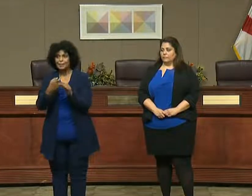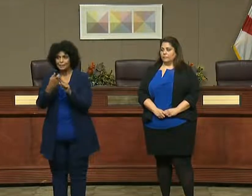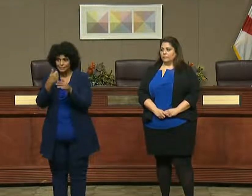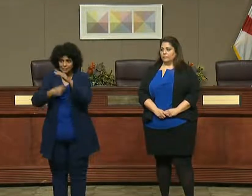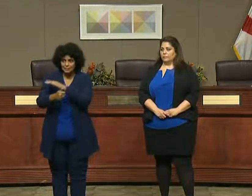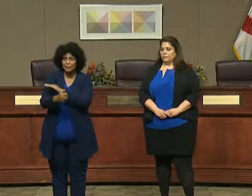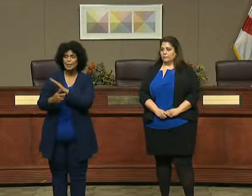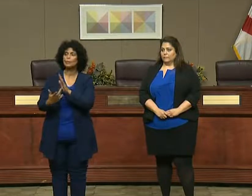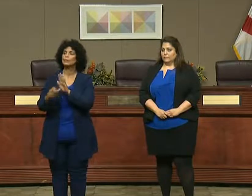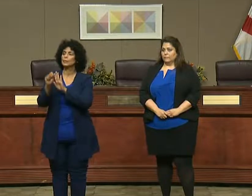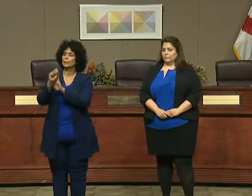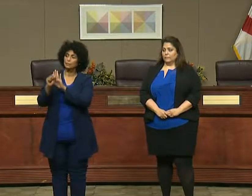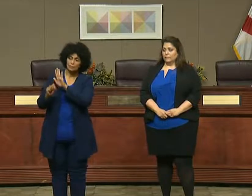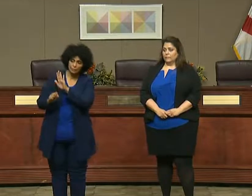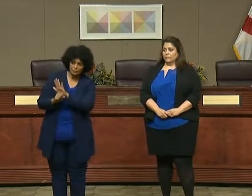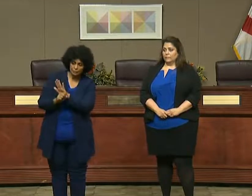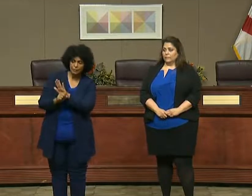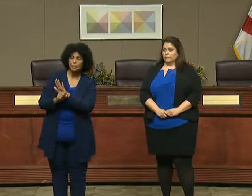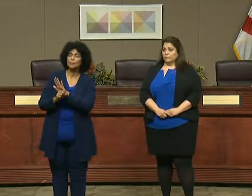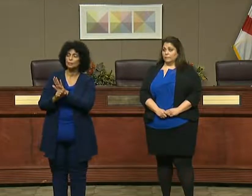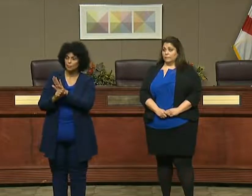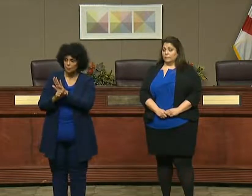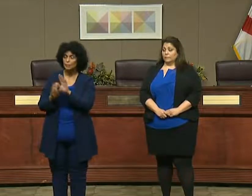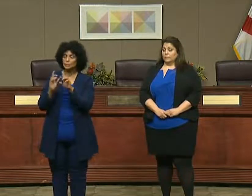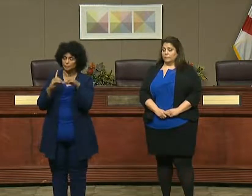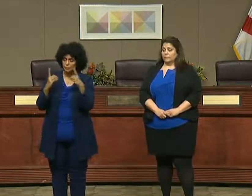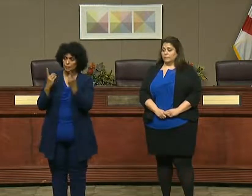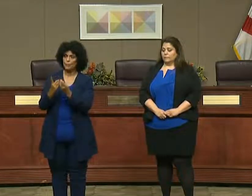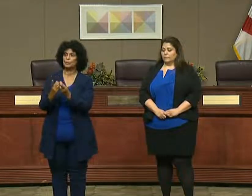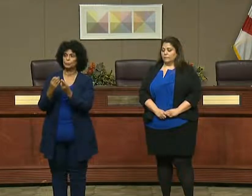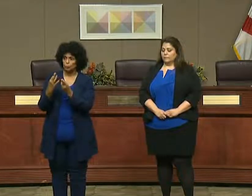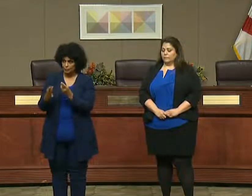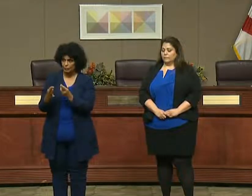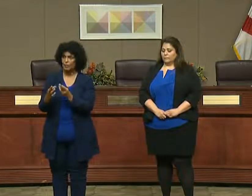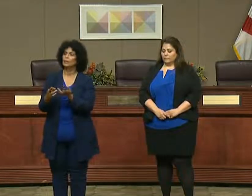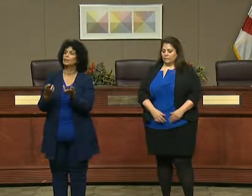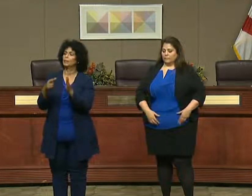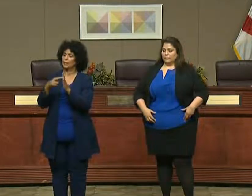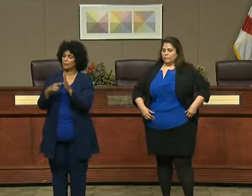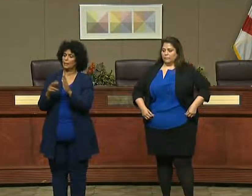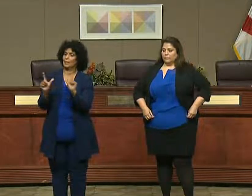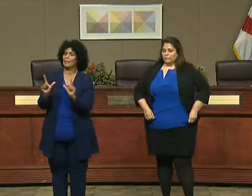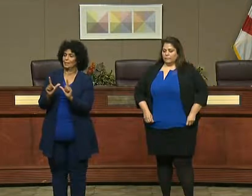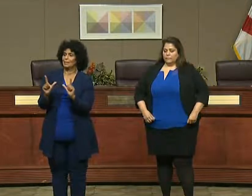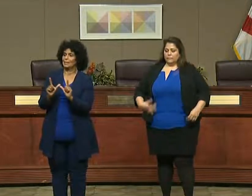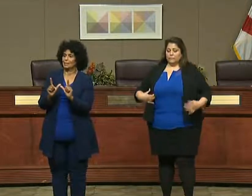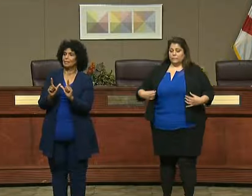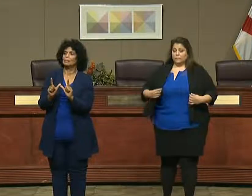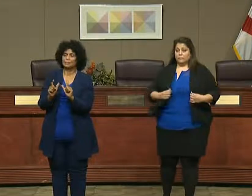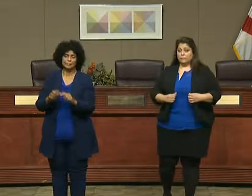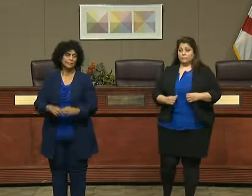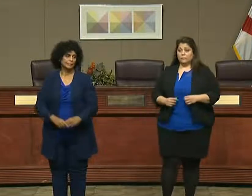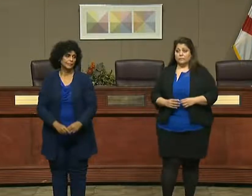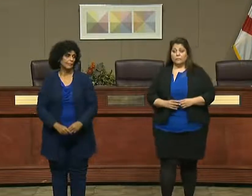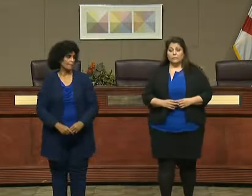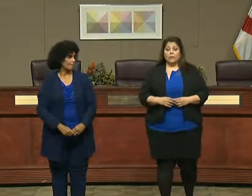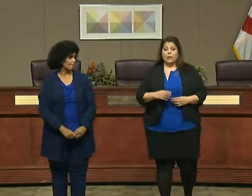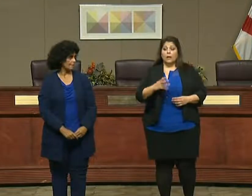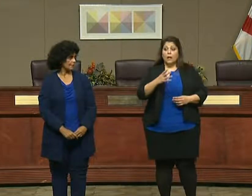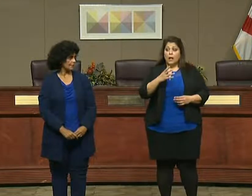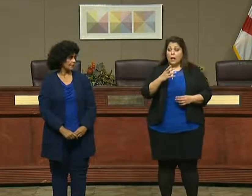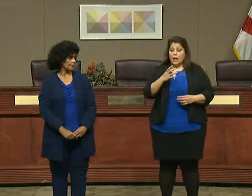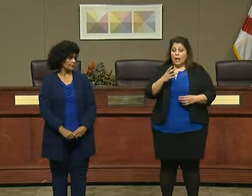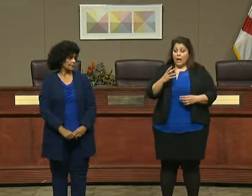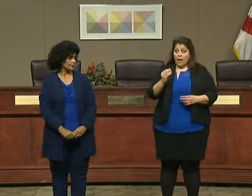disposición con relación al Departamento de Regulación de Licencias Profesionales. And it has been